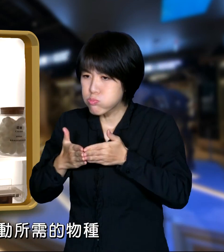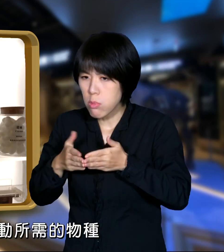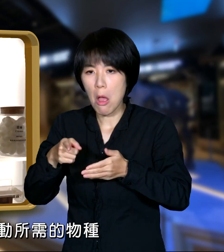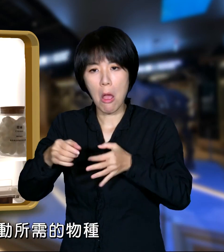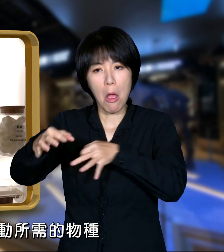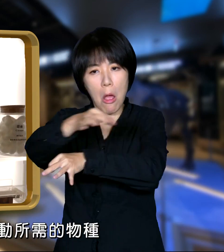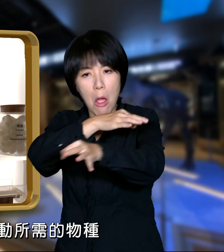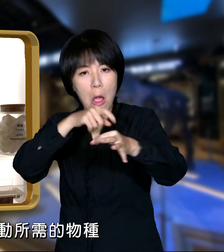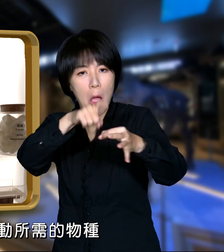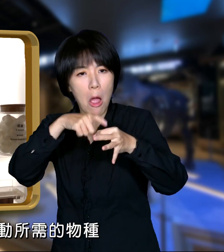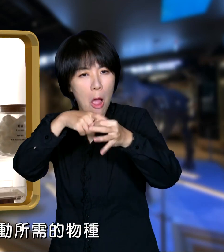种。